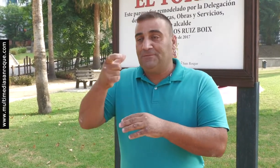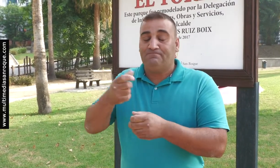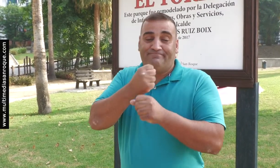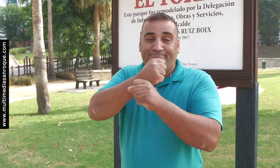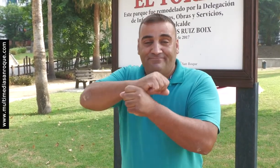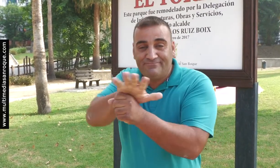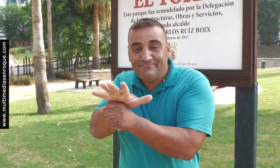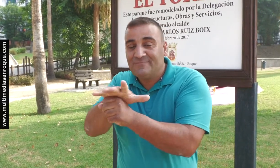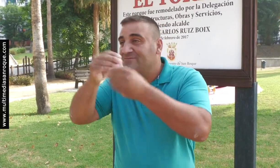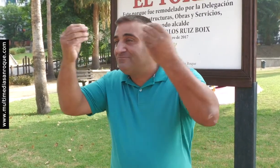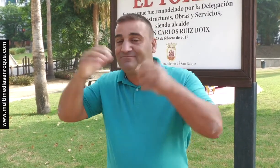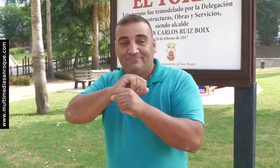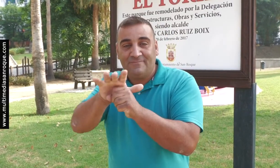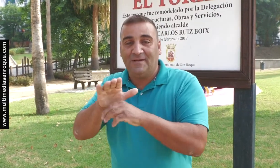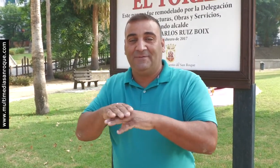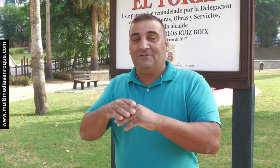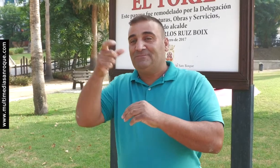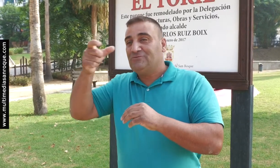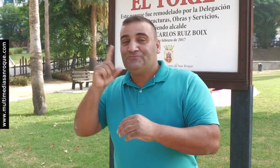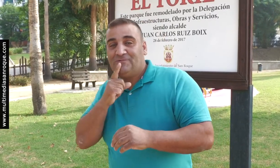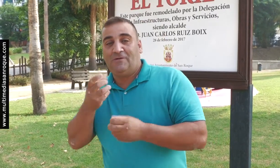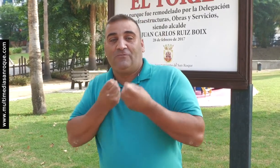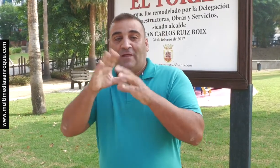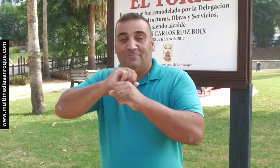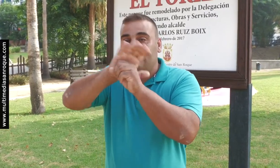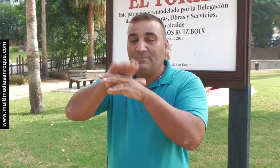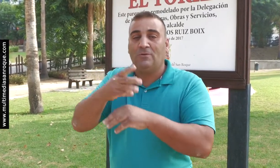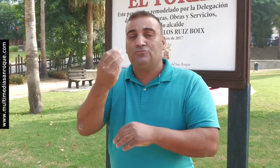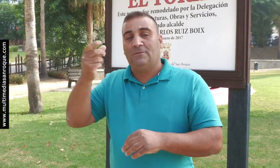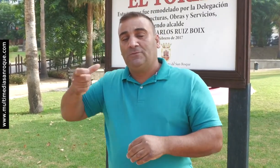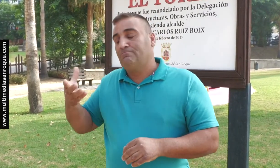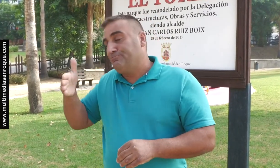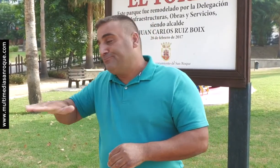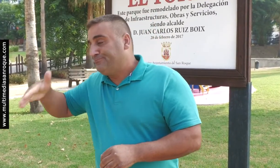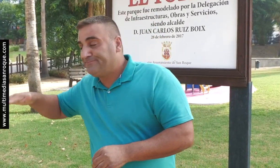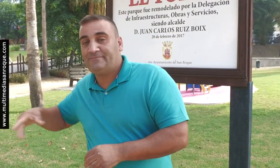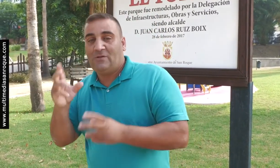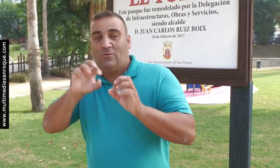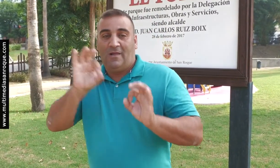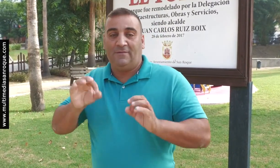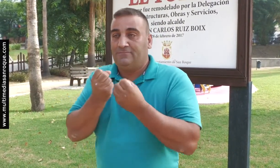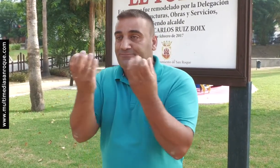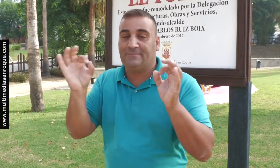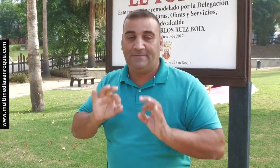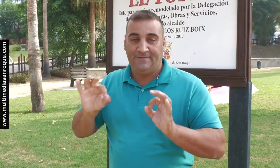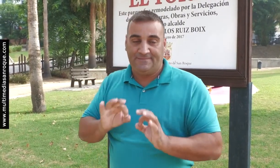acabamos de pasar un periodo complicado con el convite